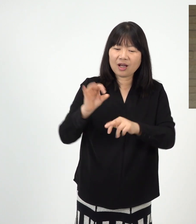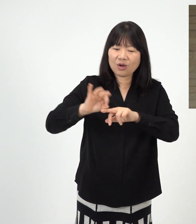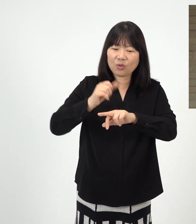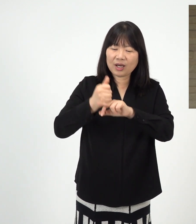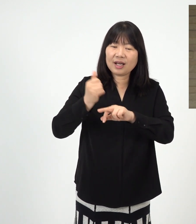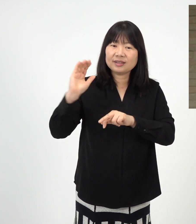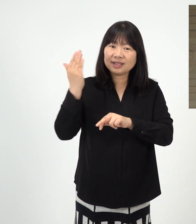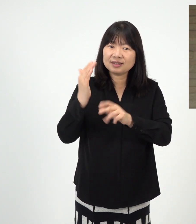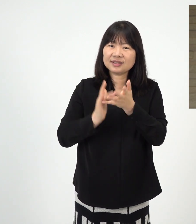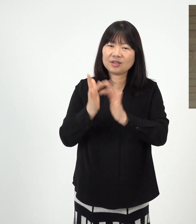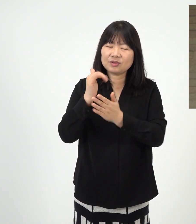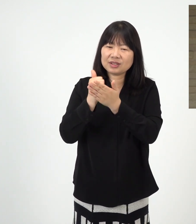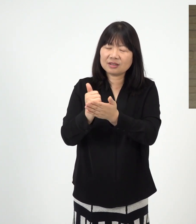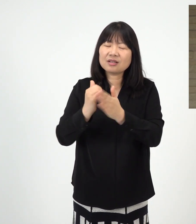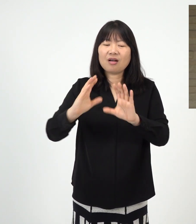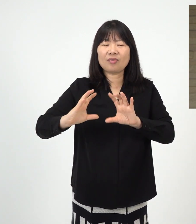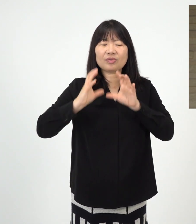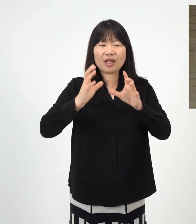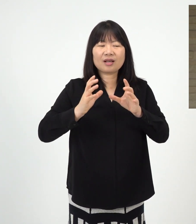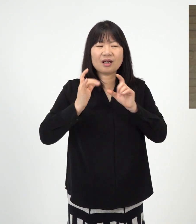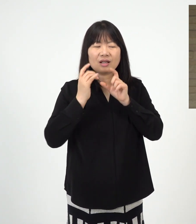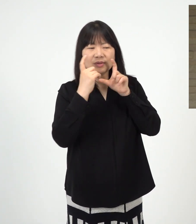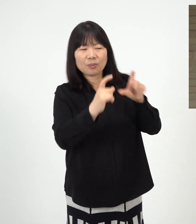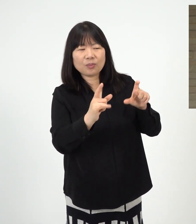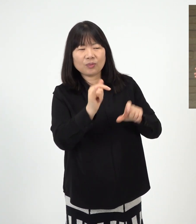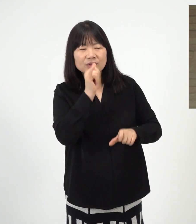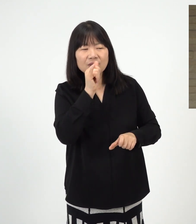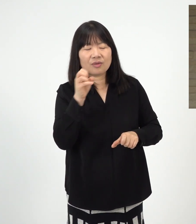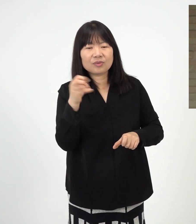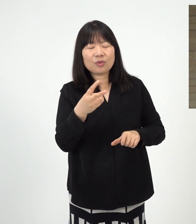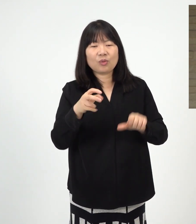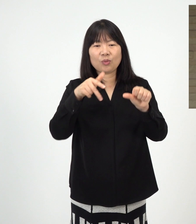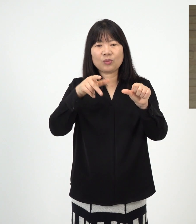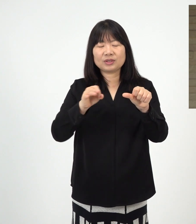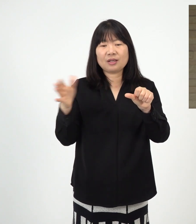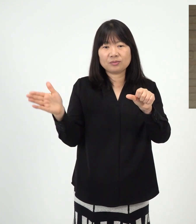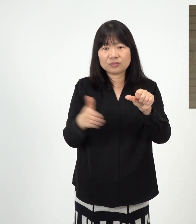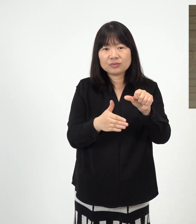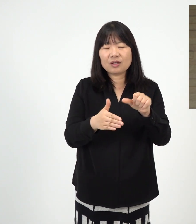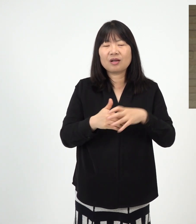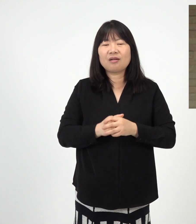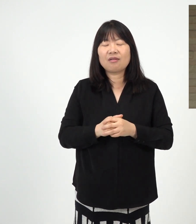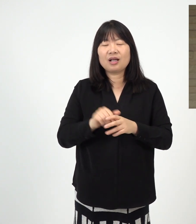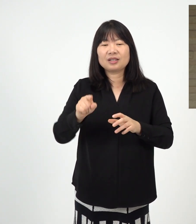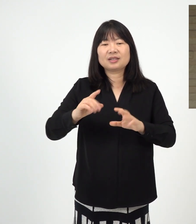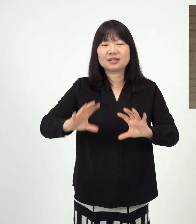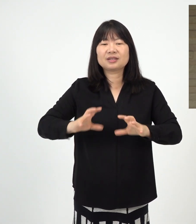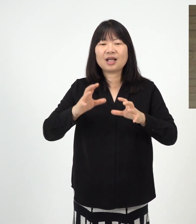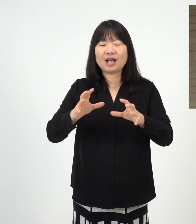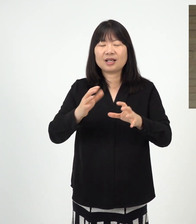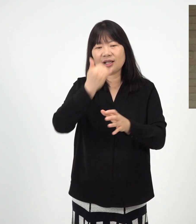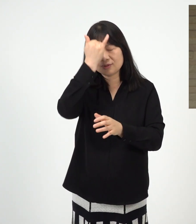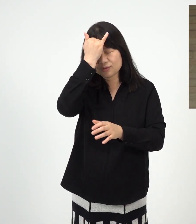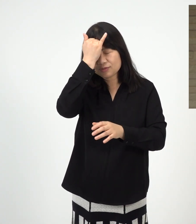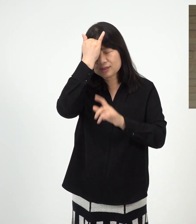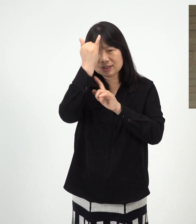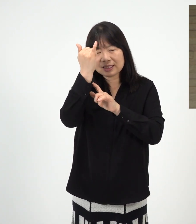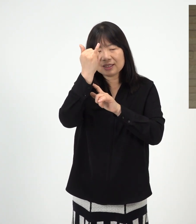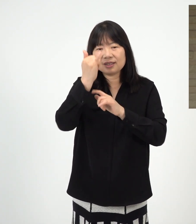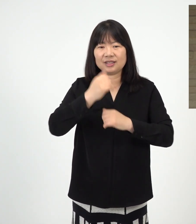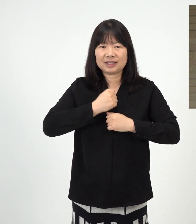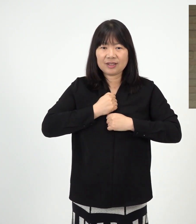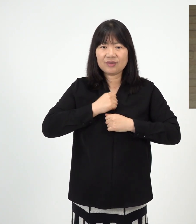예수께서 나라를 선포하시는 거죠. 그리고 5장서부터는 그 나라의 윤리,